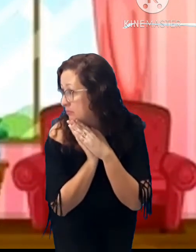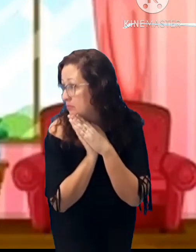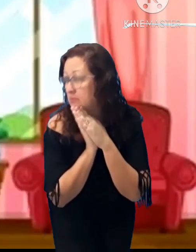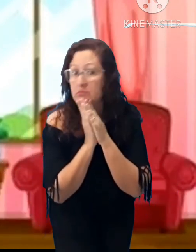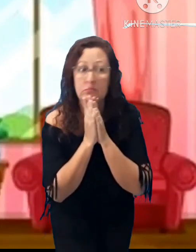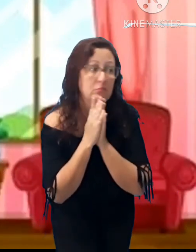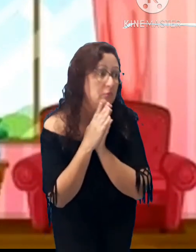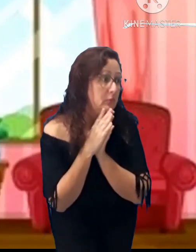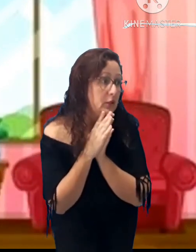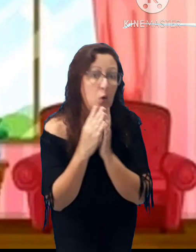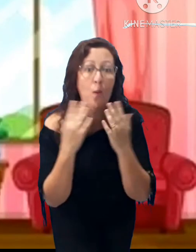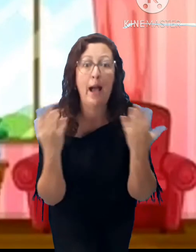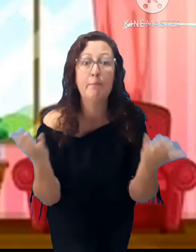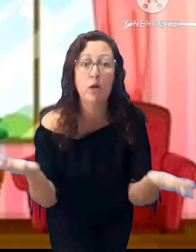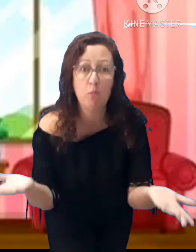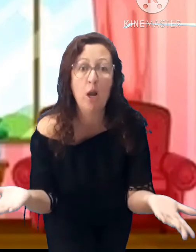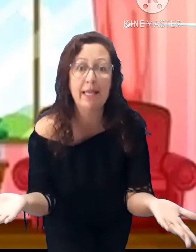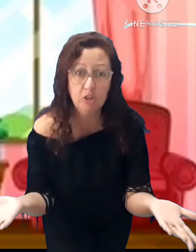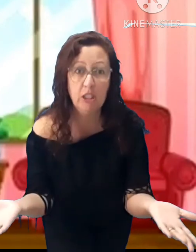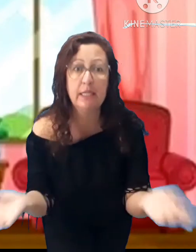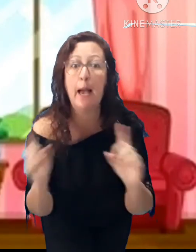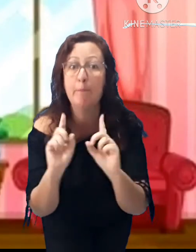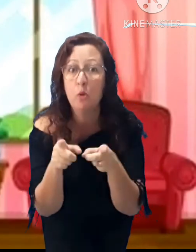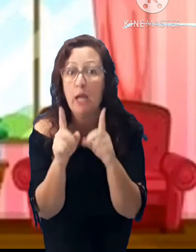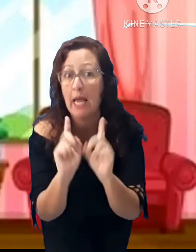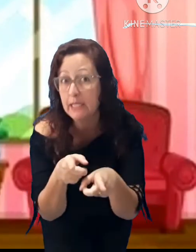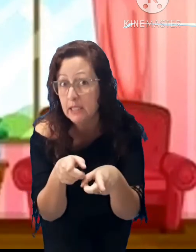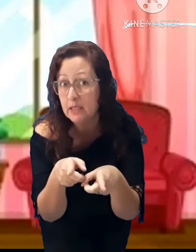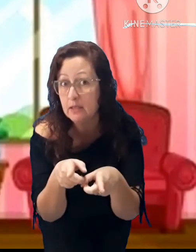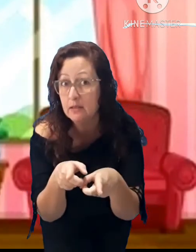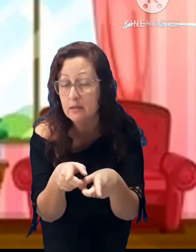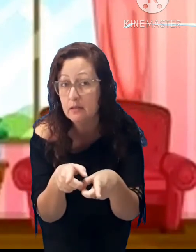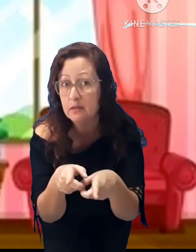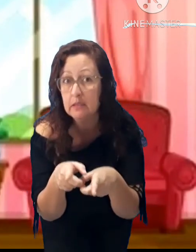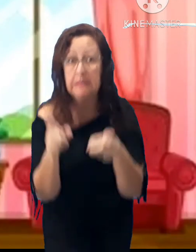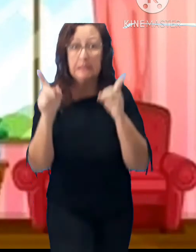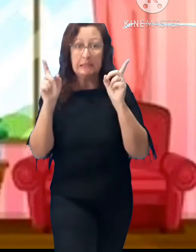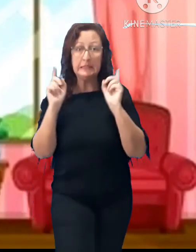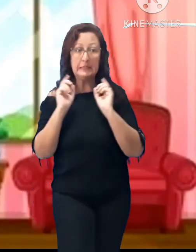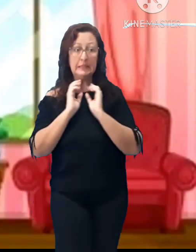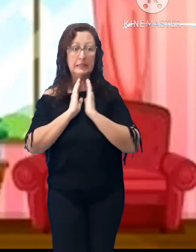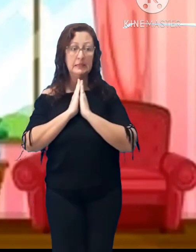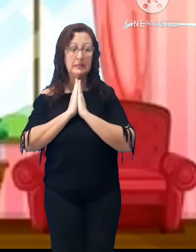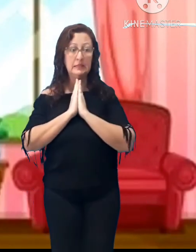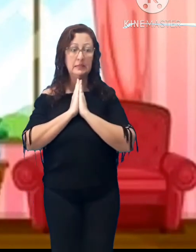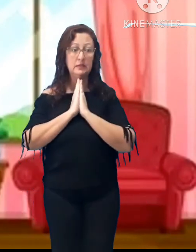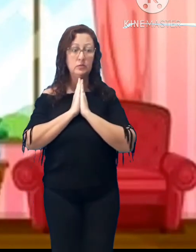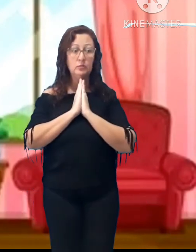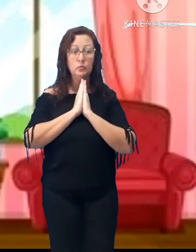coisa. Vocês viram a borboletinha por aí? Não!